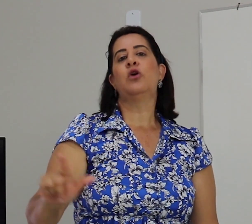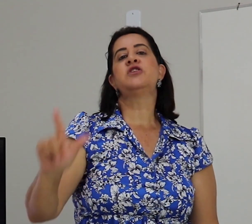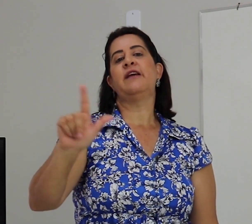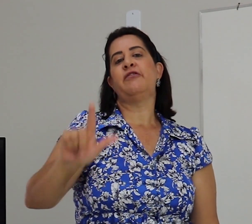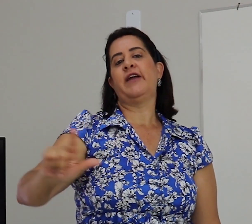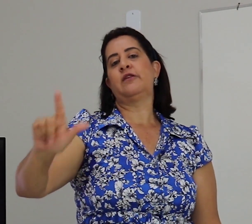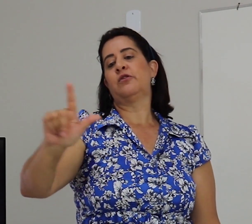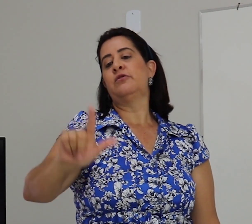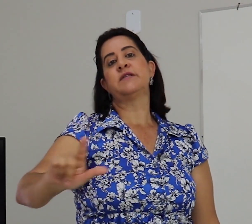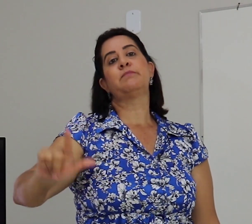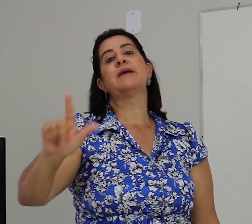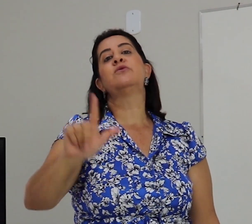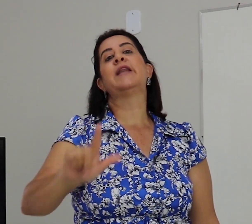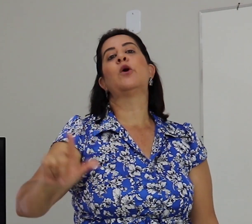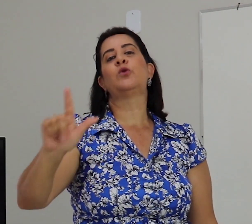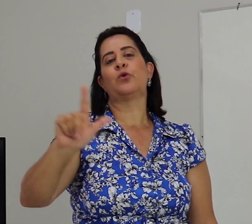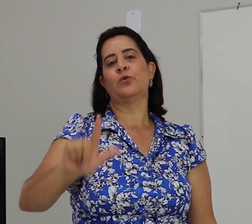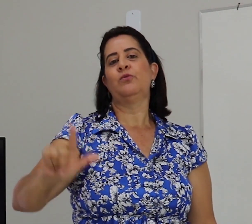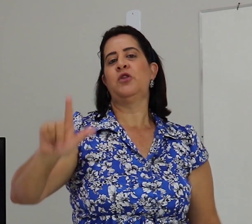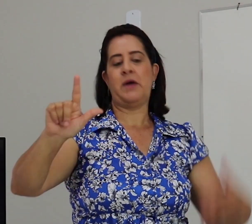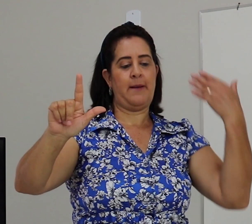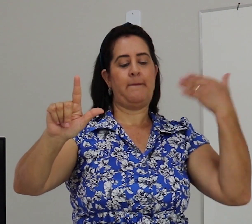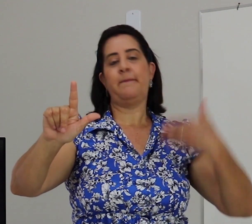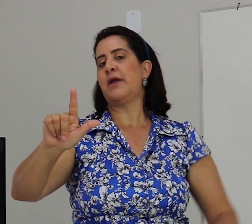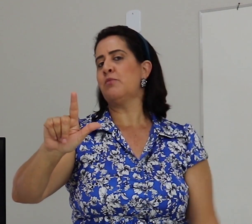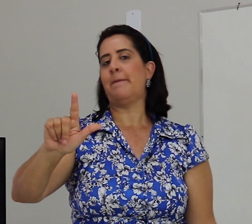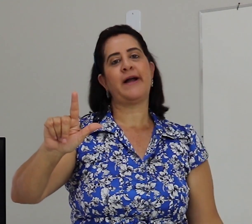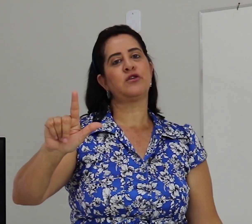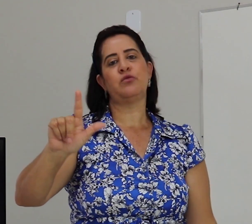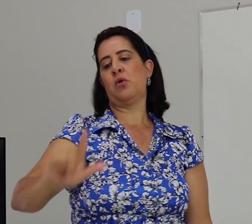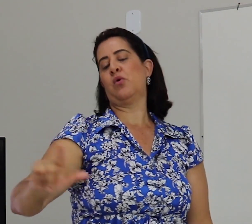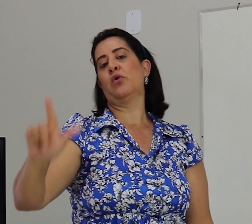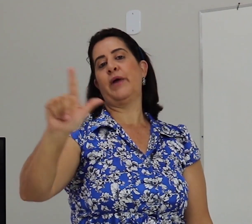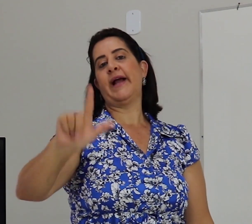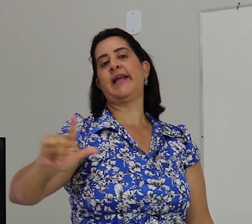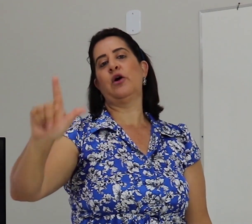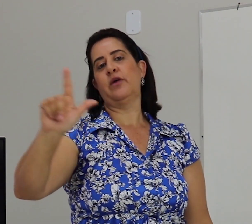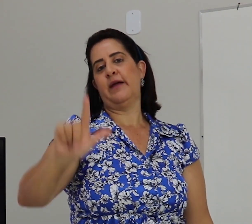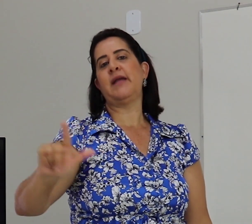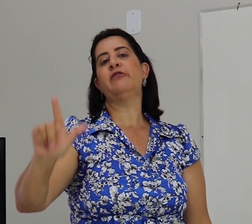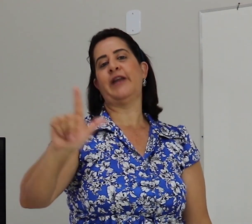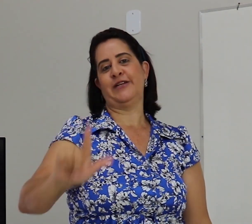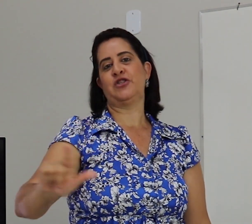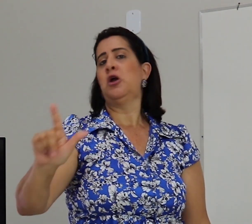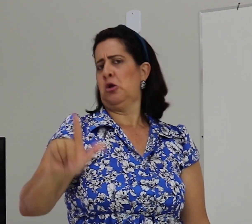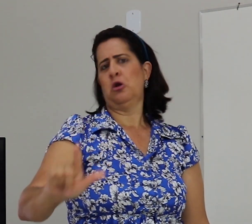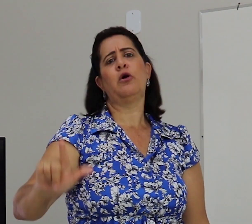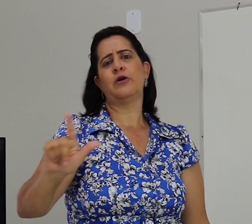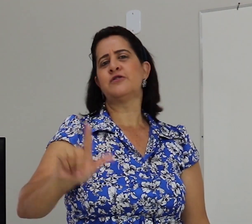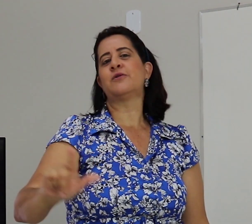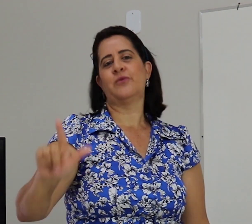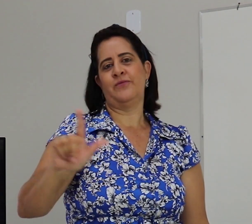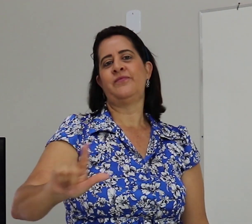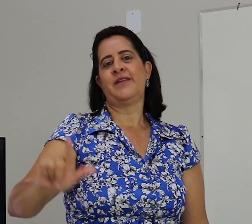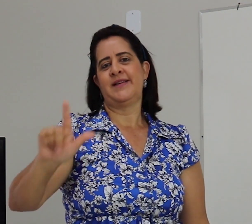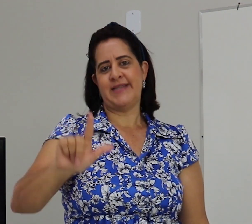Onde ele é feito? No espaço neutro, não é na nenhuma parte do meu corpo, é aqui, ó, na minha frente. Lógico.